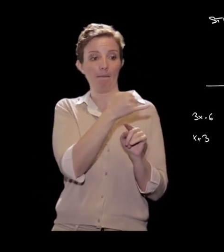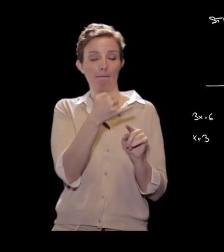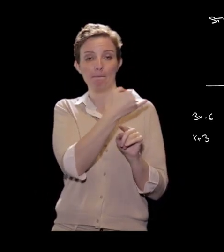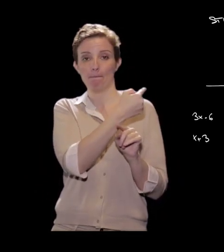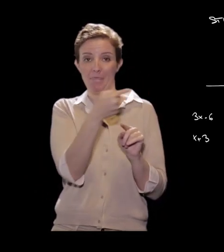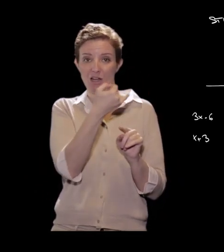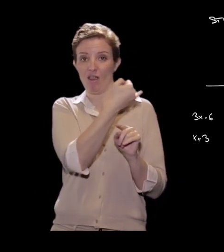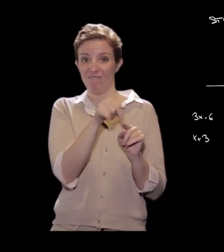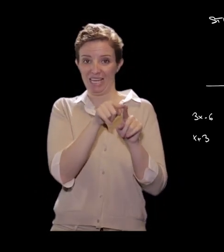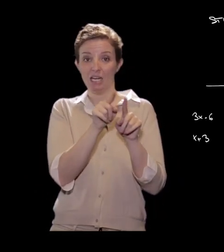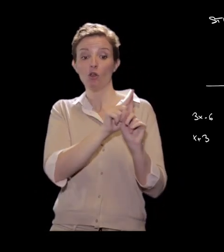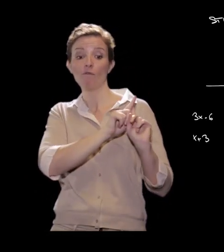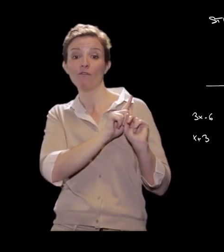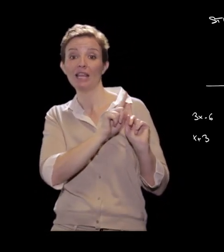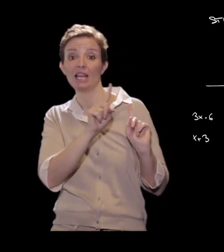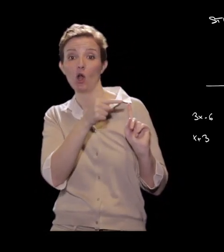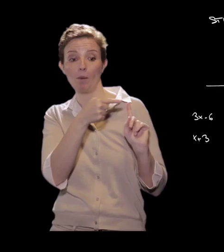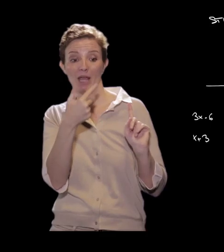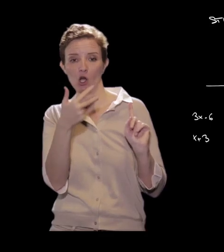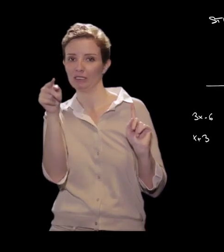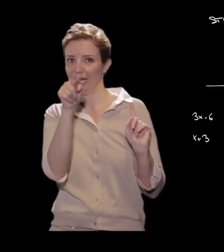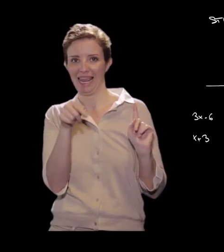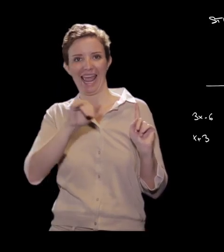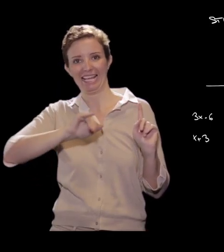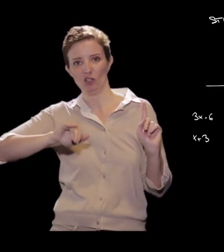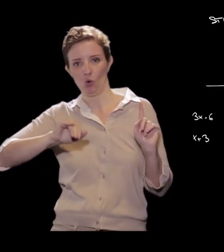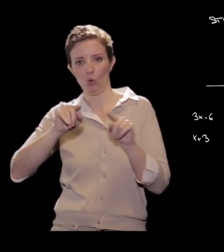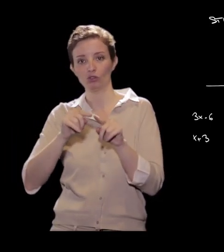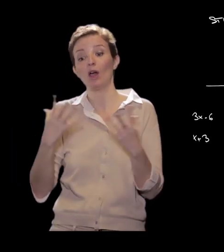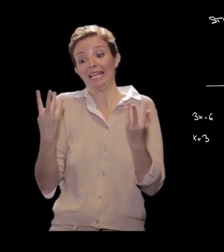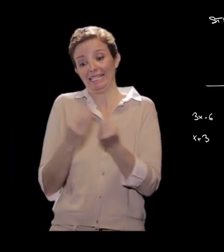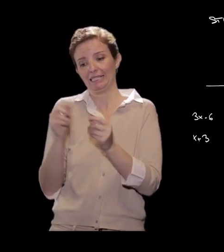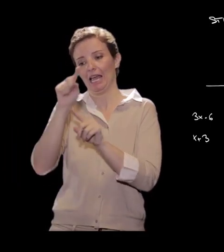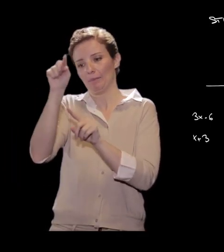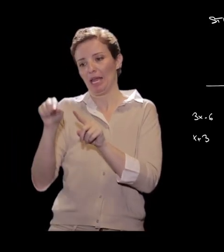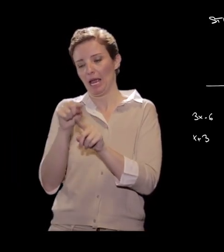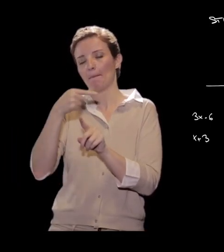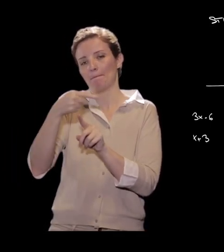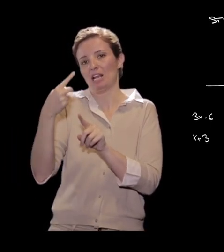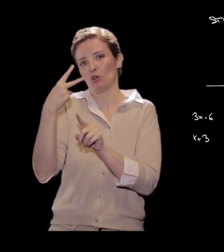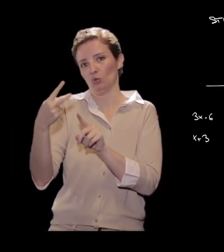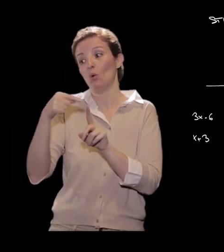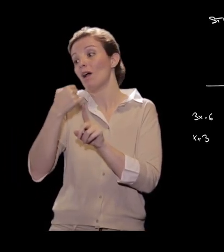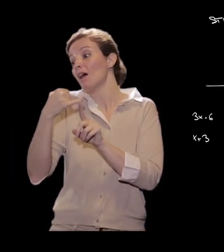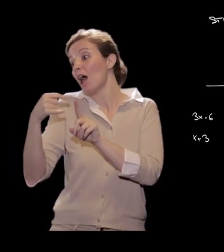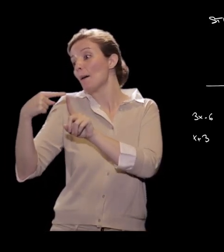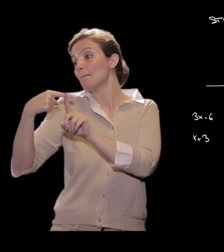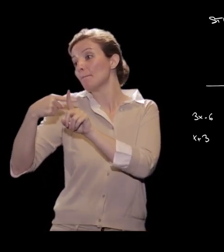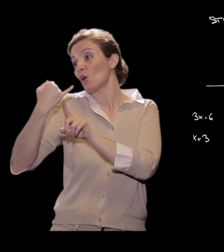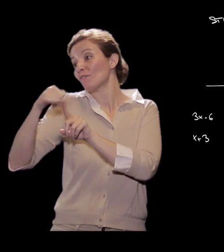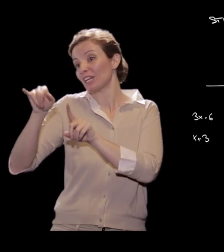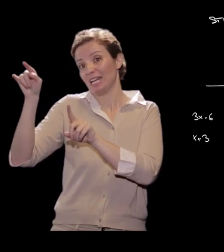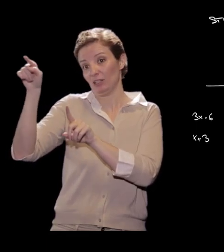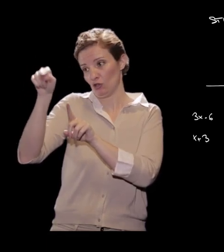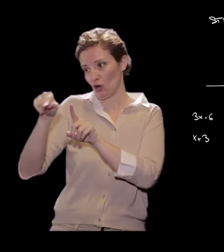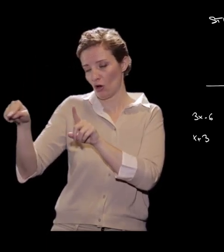fino arrivare a meno 3 unito all'insieme che va da 2 a più infinito infine con la retta